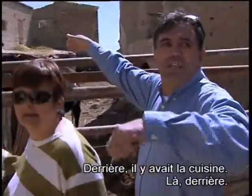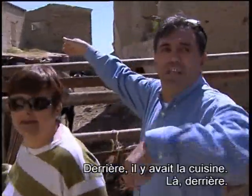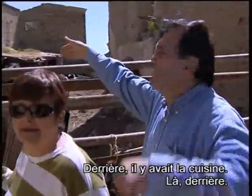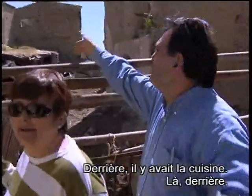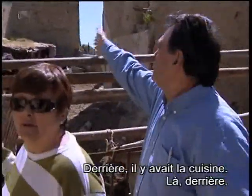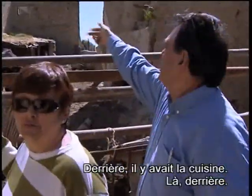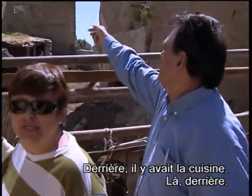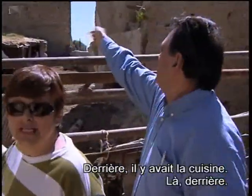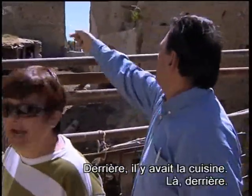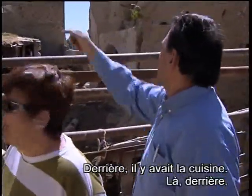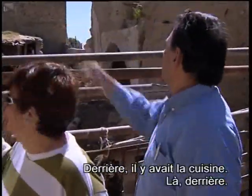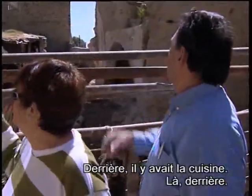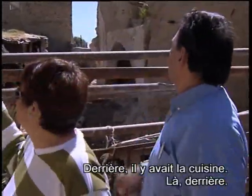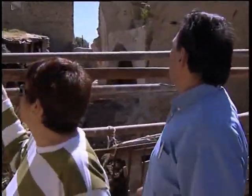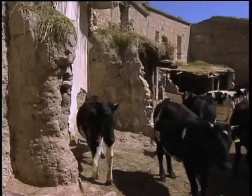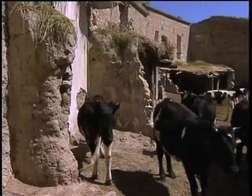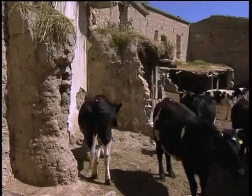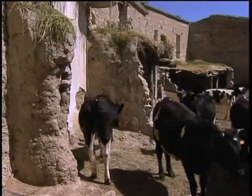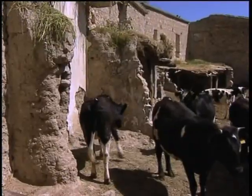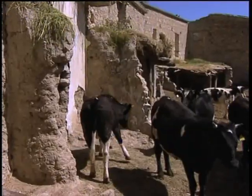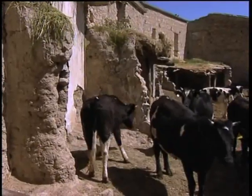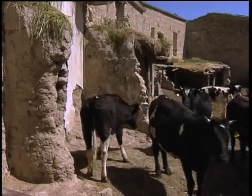Derrière, il y avait la cuisine. Il y